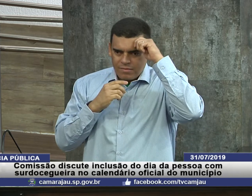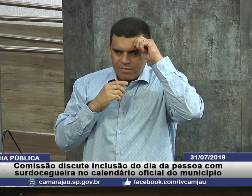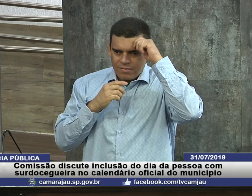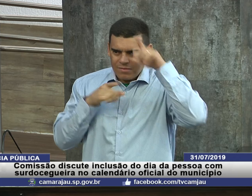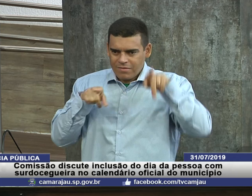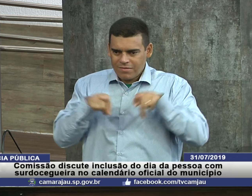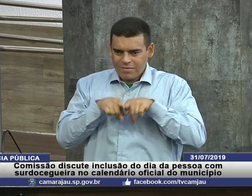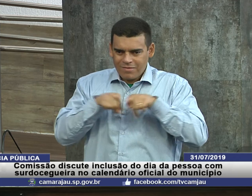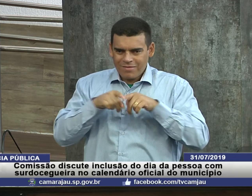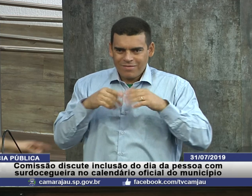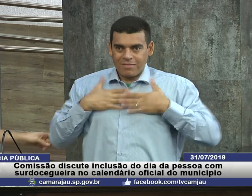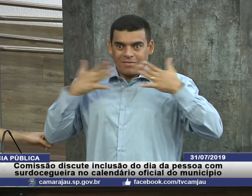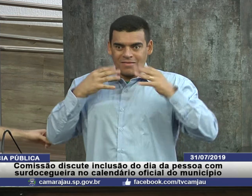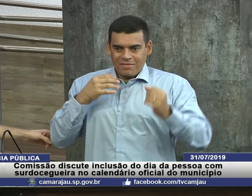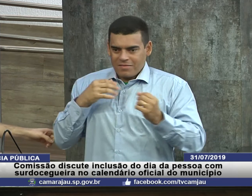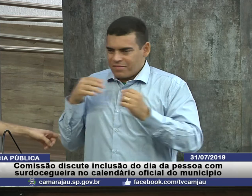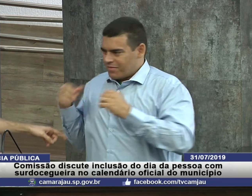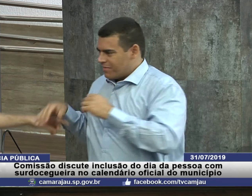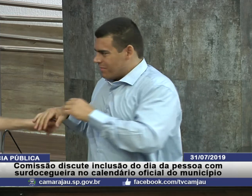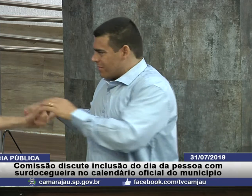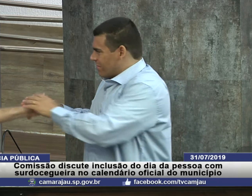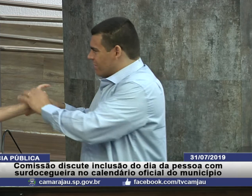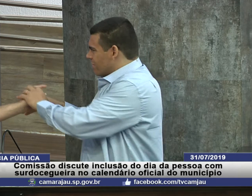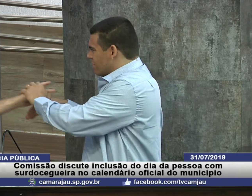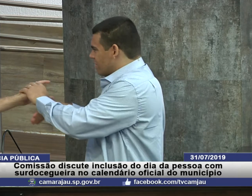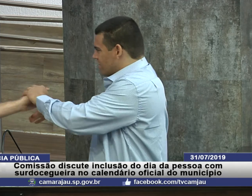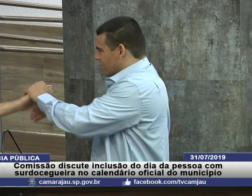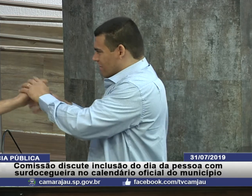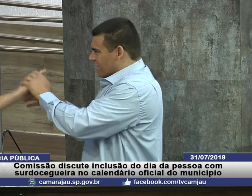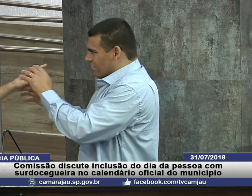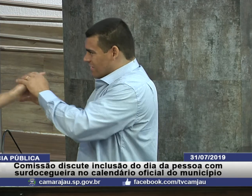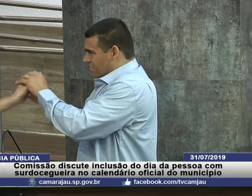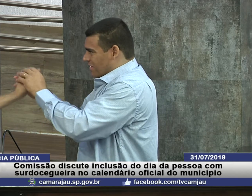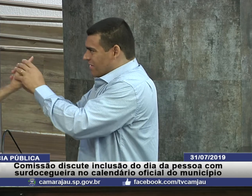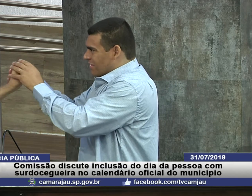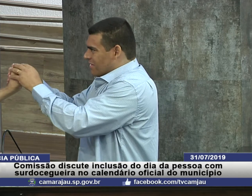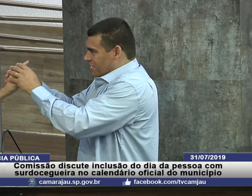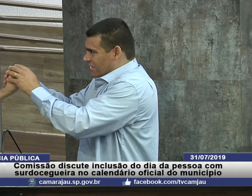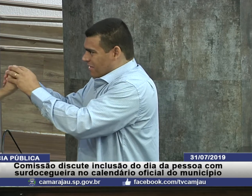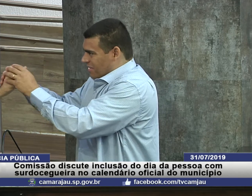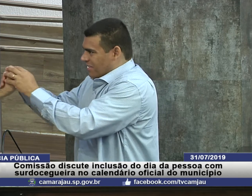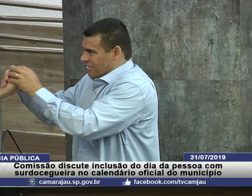surdo-cegueira, Librastátil, junto com o Adalto também. Foi quando a gente conheceu.